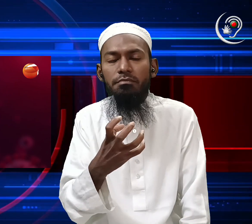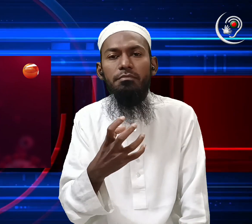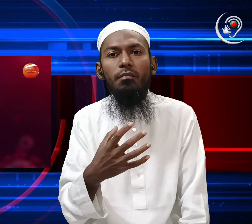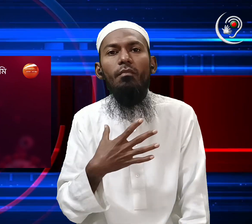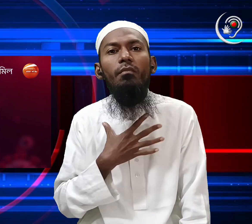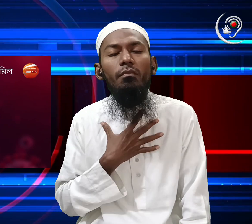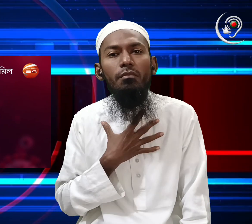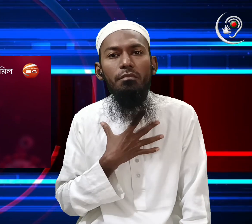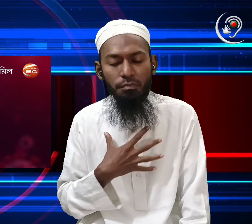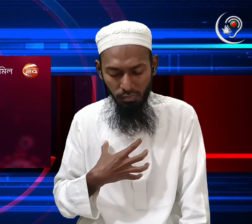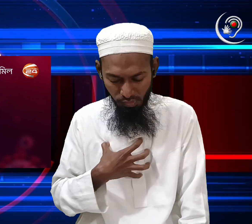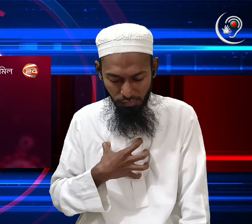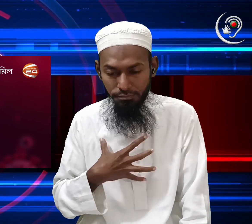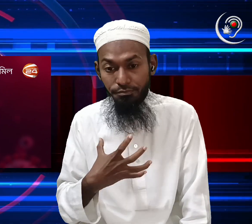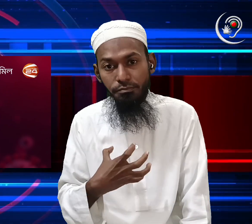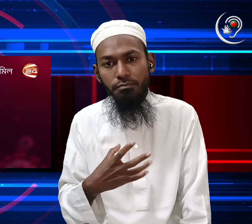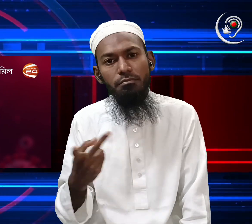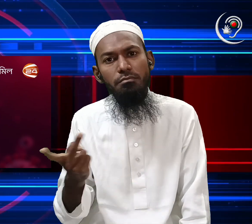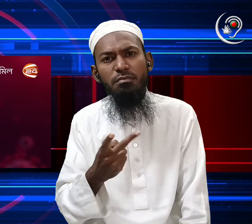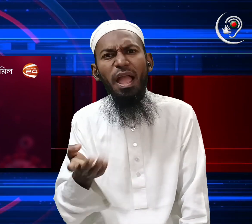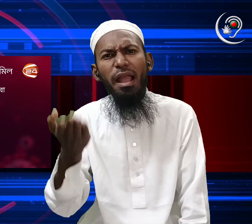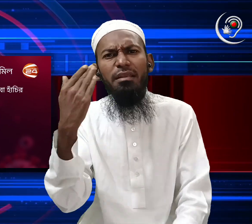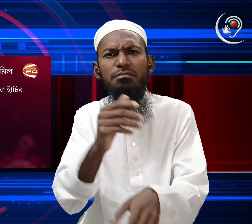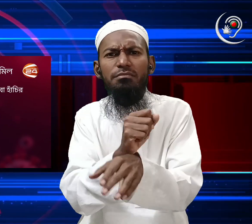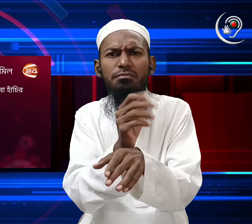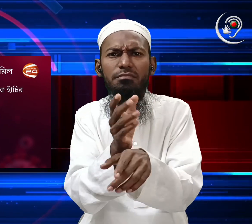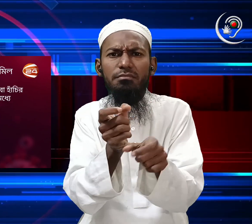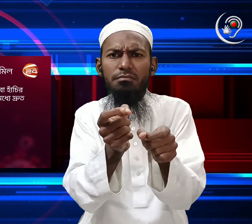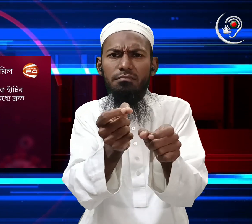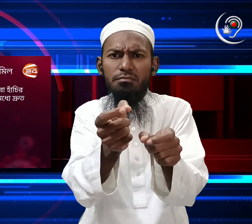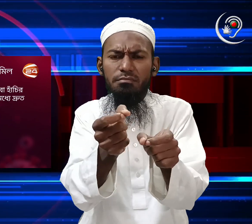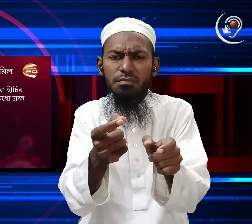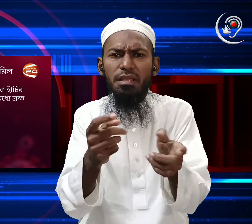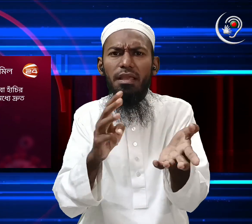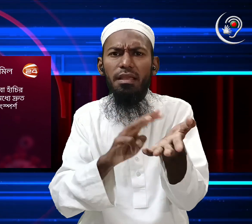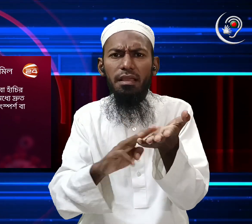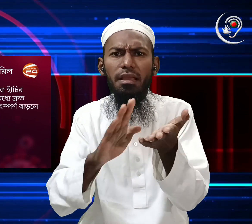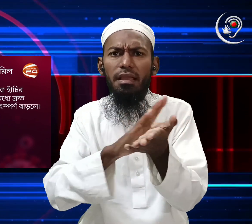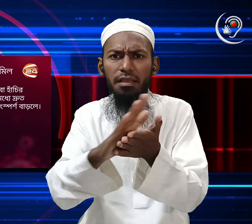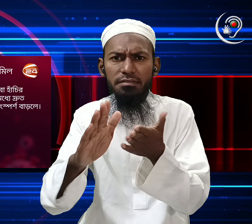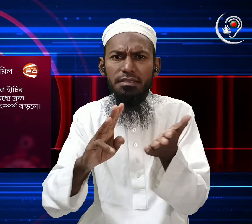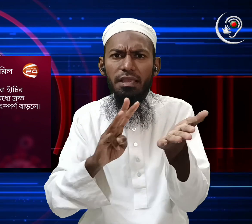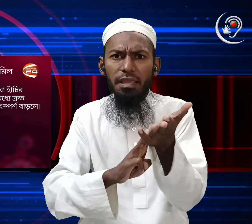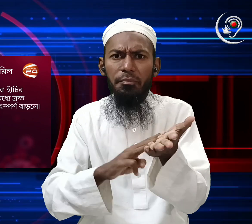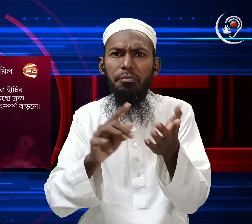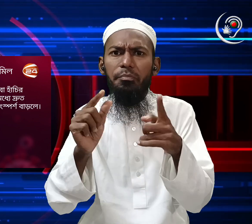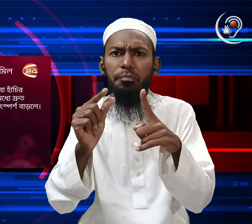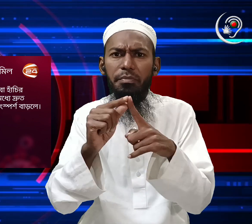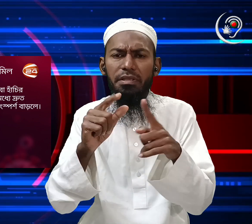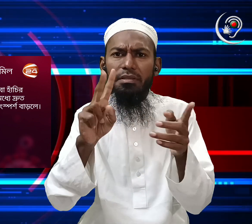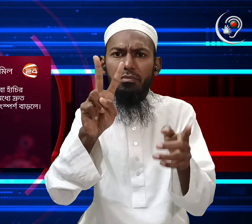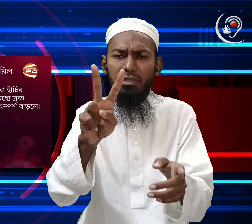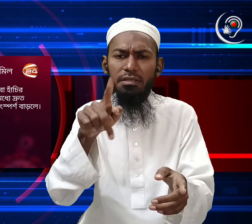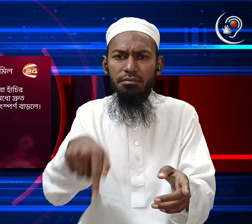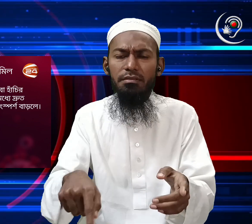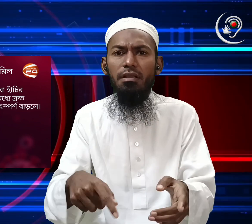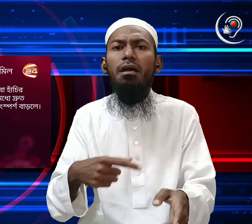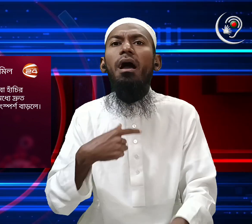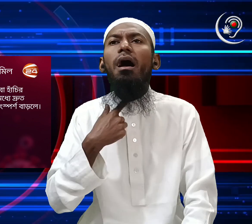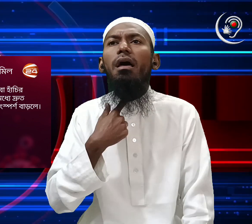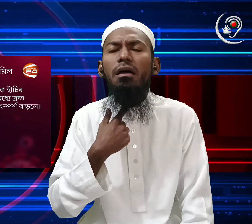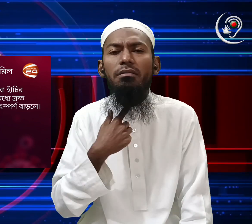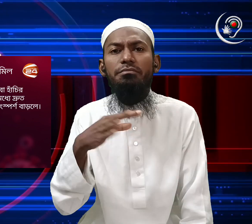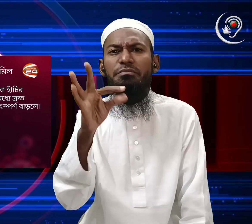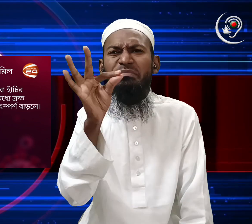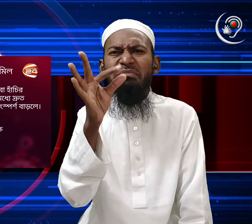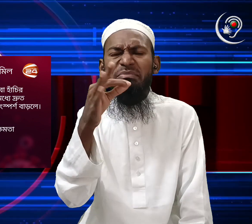ব্রঙ্কিওলাইটিস। কোভিড-19 এবং HMPV উভয়ই প্রধানত কফ বা হাঁচি কাশির মাধ্যমে ছড়ায়। আক্রান্ত ব্যক্তি থেকে অন্য